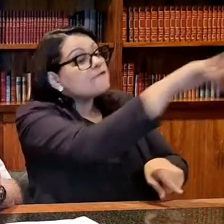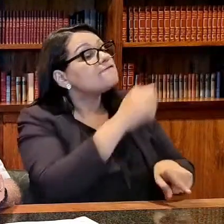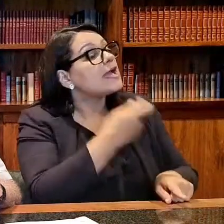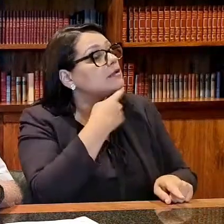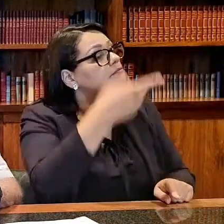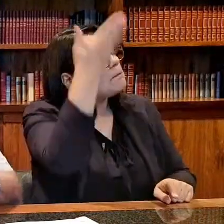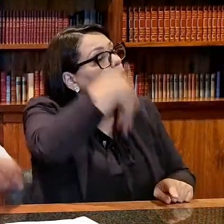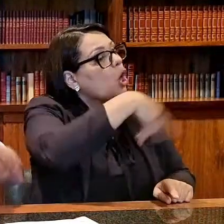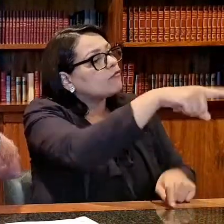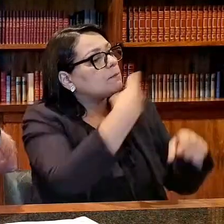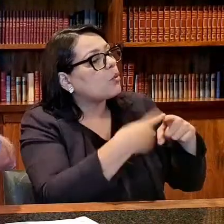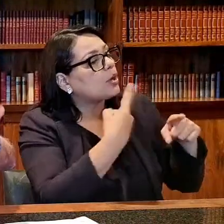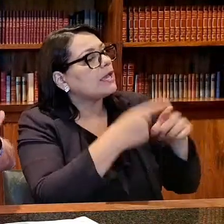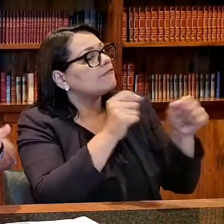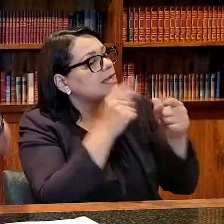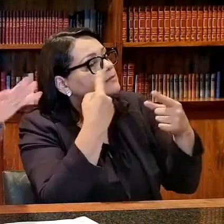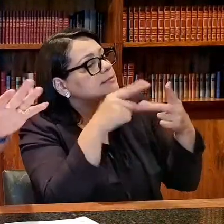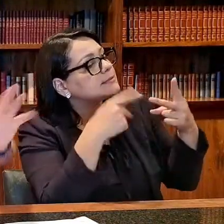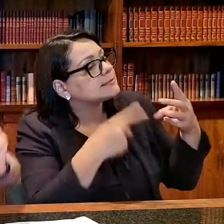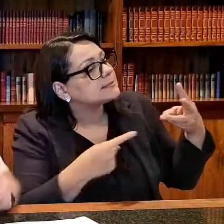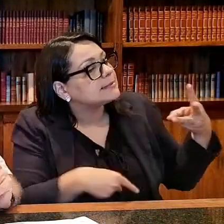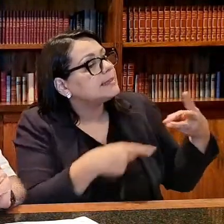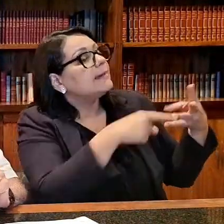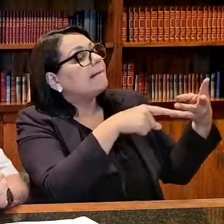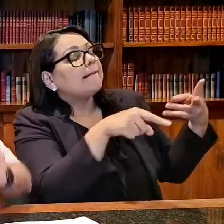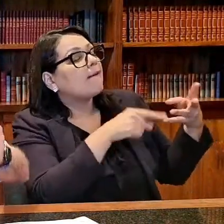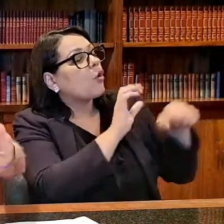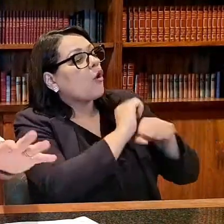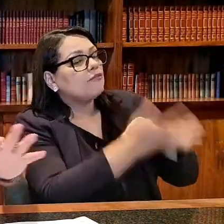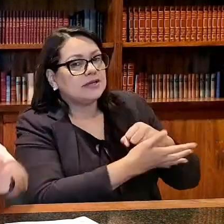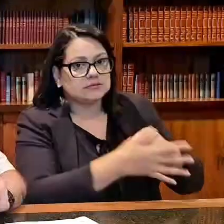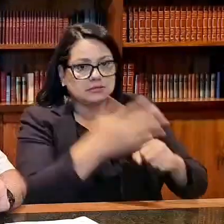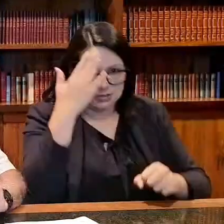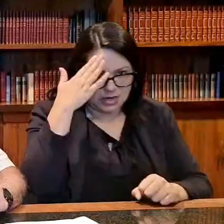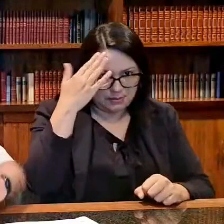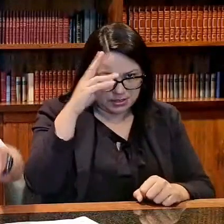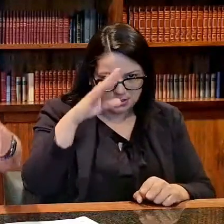aquele pessoalzinho lá, né? Aquele pessoalzinho, sim ou não? Que